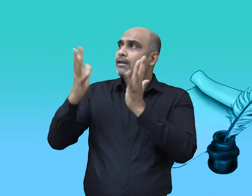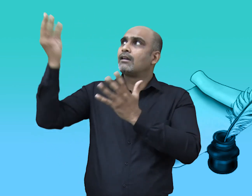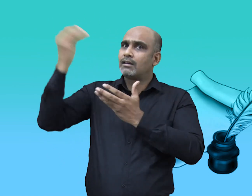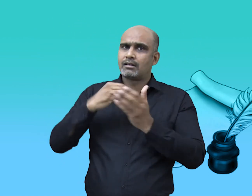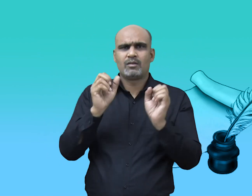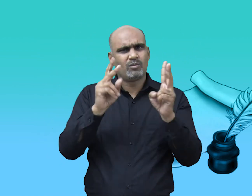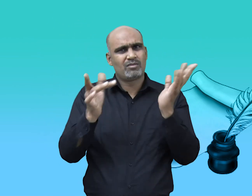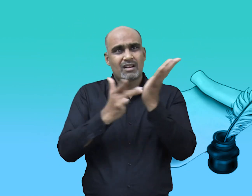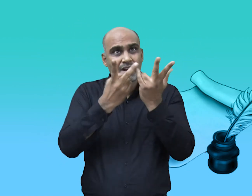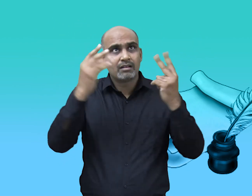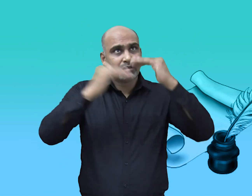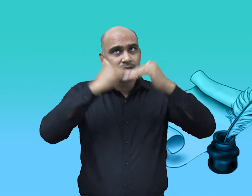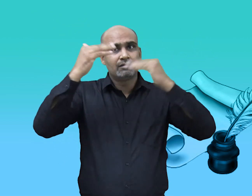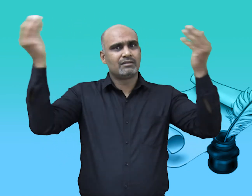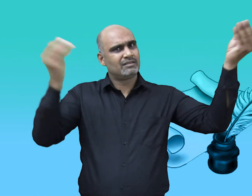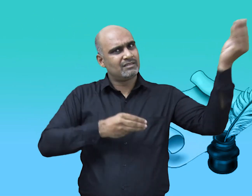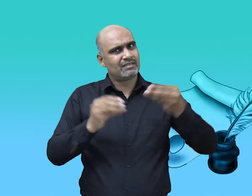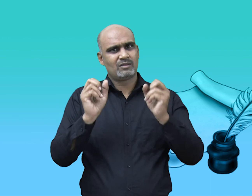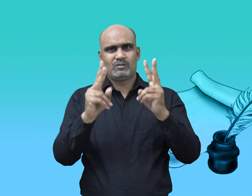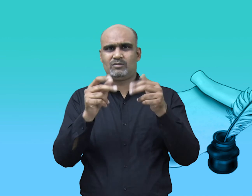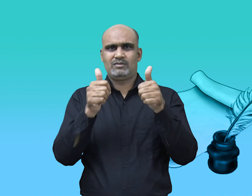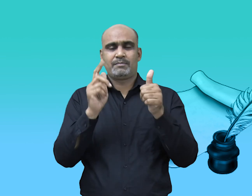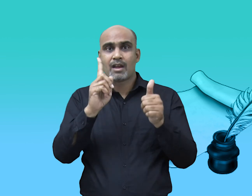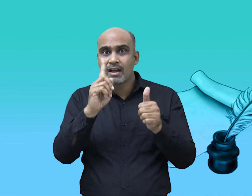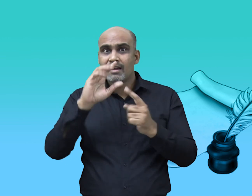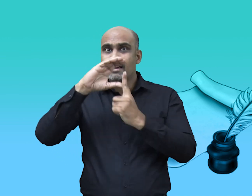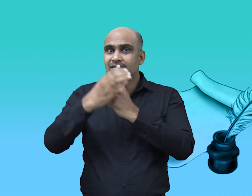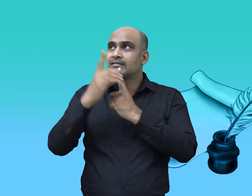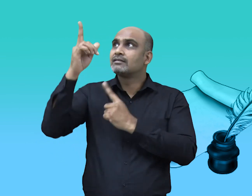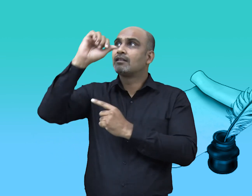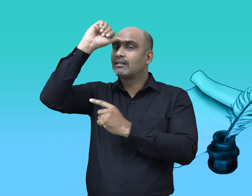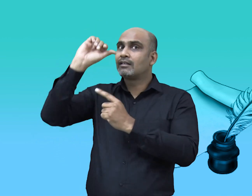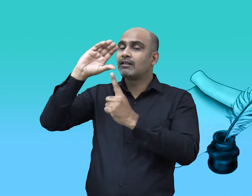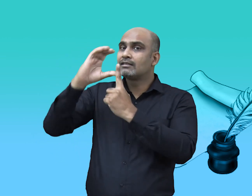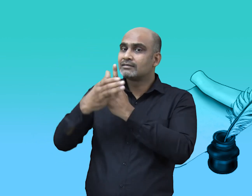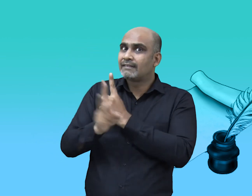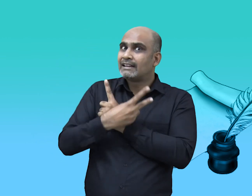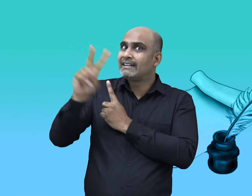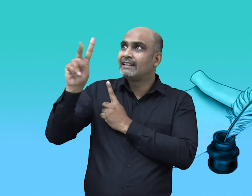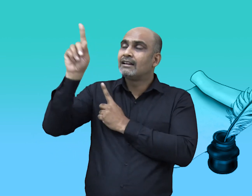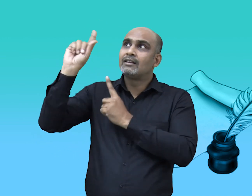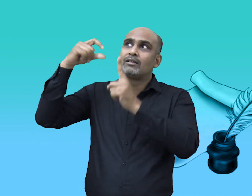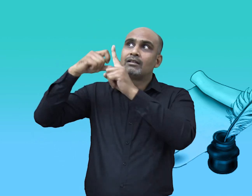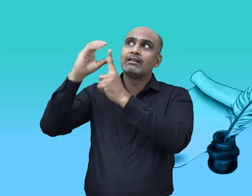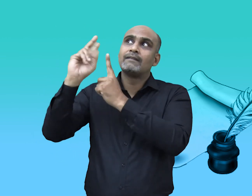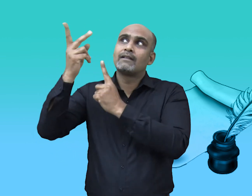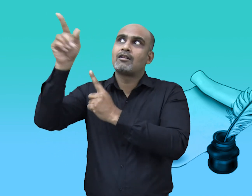की मदद लेनी हो तो वह हम ले सकते हैं, परंतु जो स्वभाव है और जो संस्कृति है वो